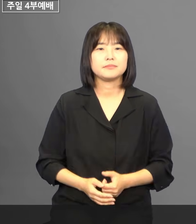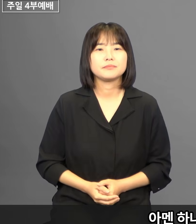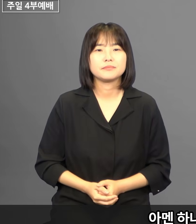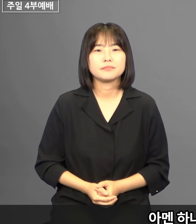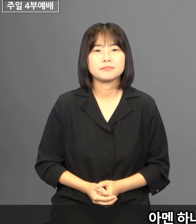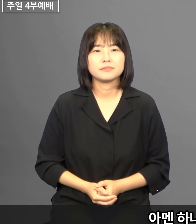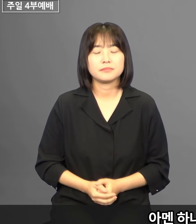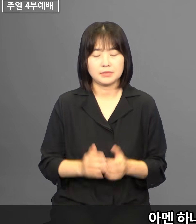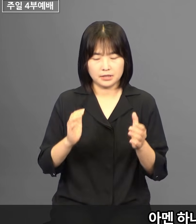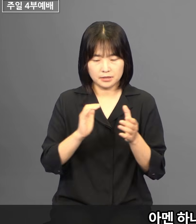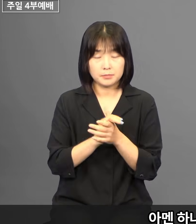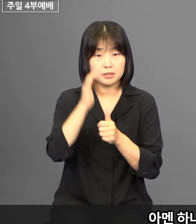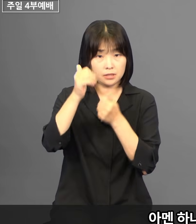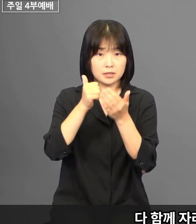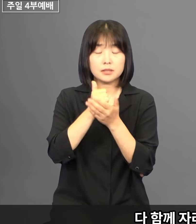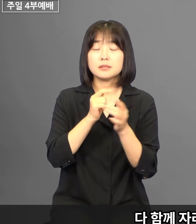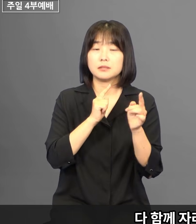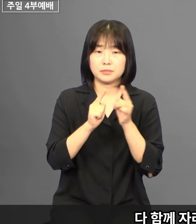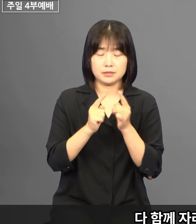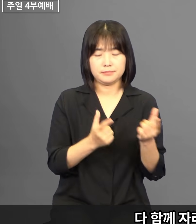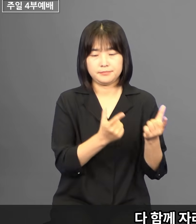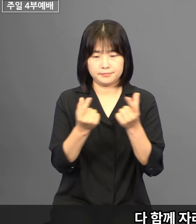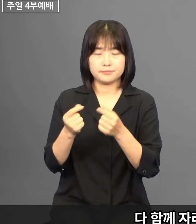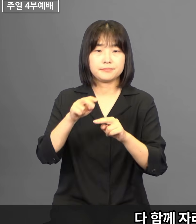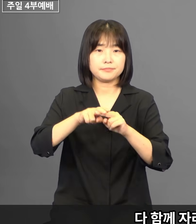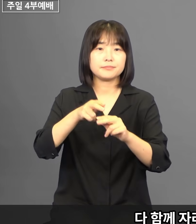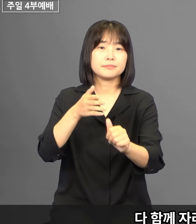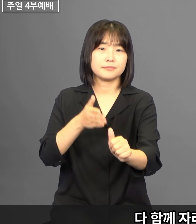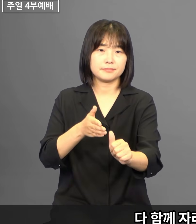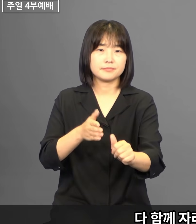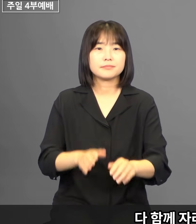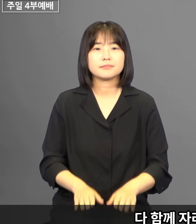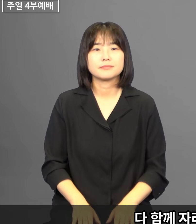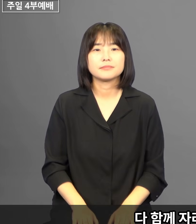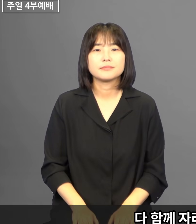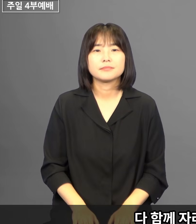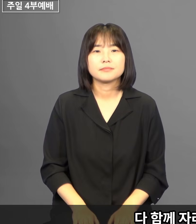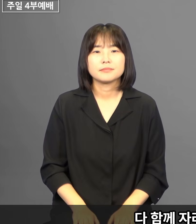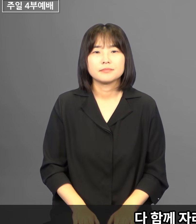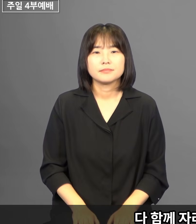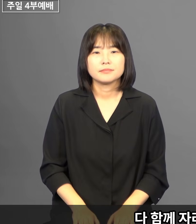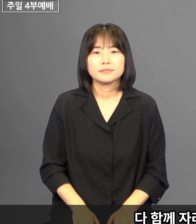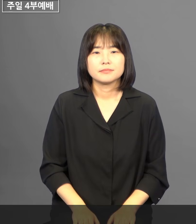하십시오. 아멘. 하나님의 말씀입니다. 다 함께 자리에 앉으시겠습니다.